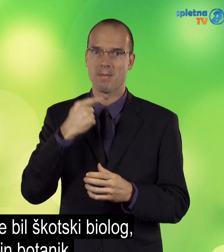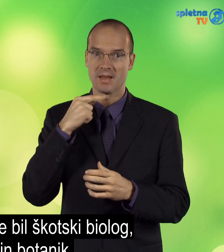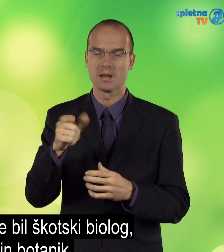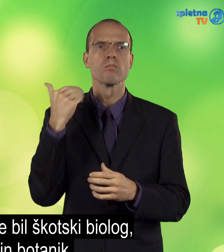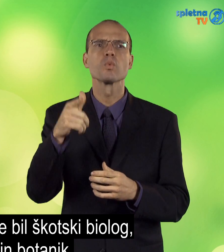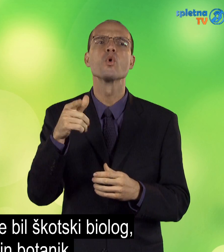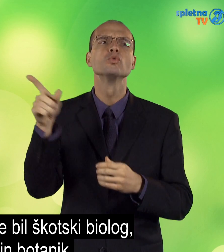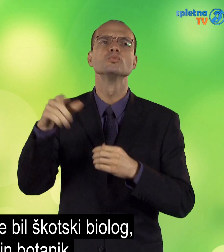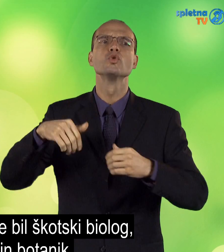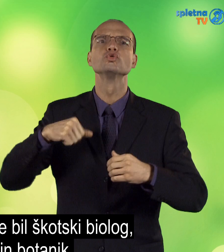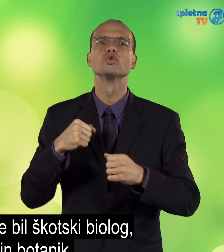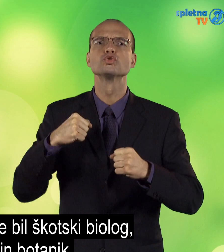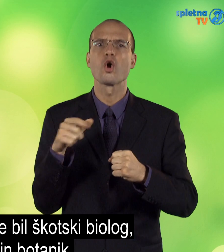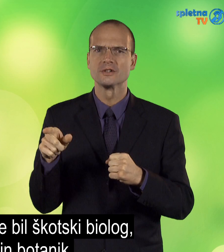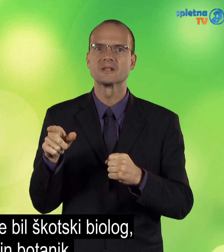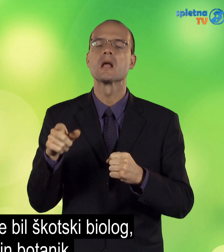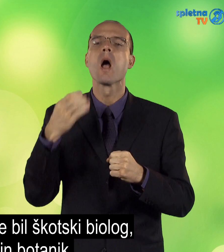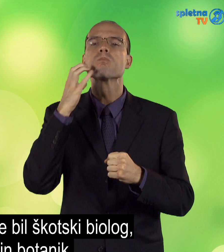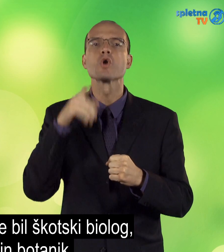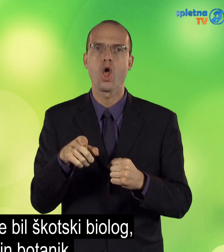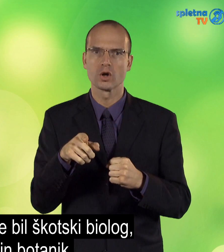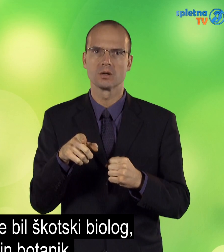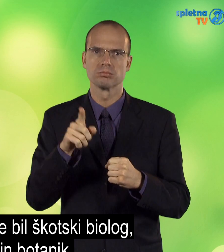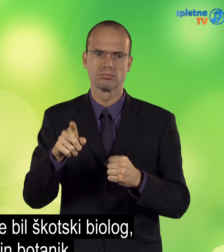Alexander Fleming je bil škotski biolog, farmakolog in botanik.